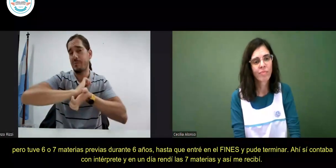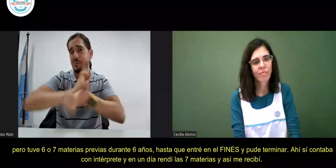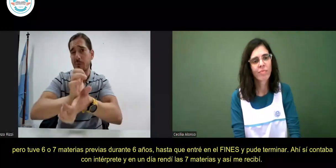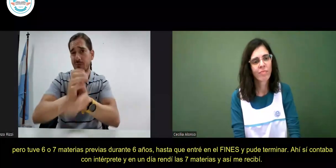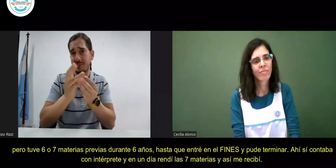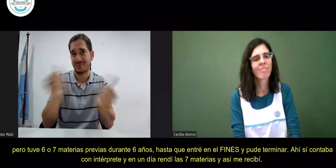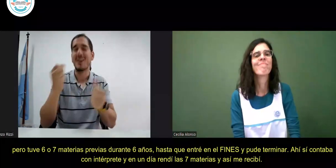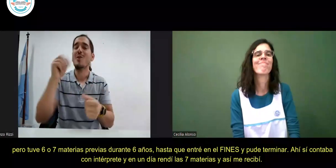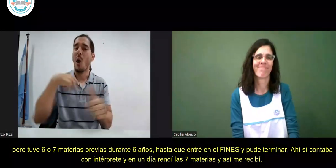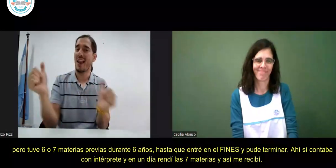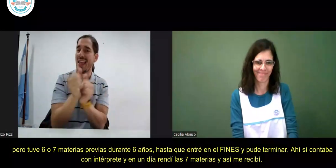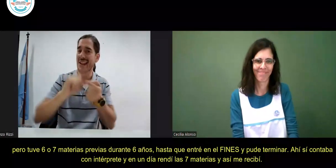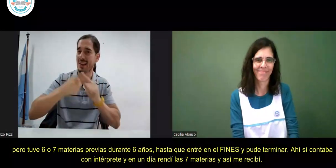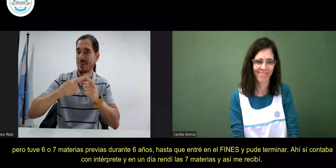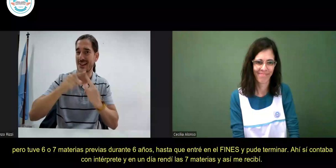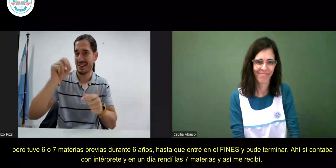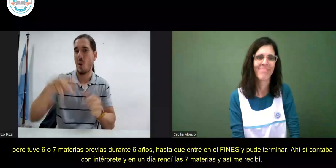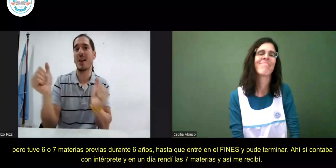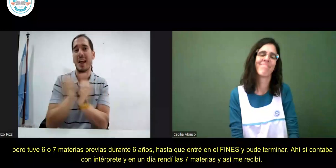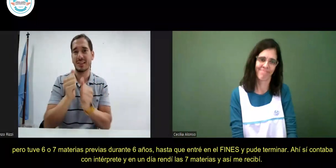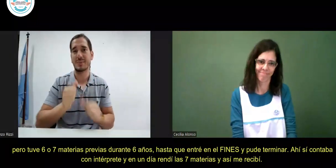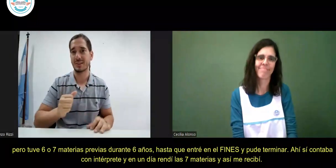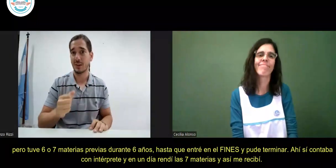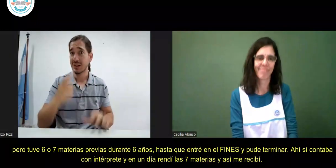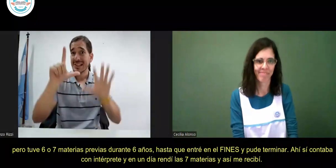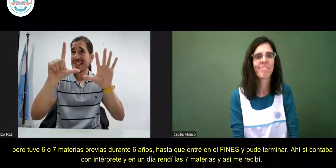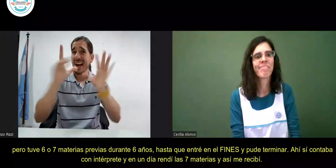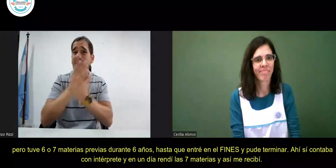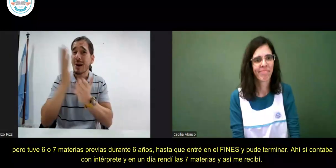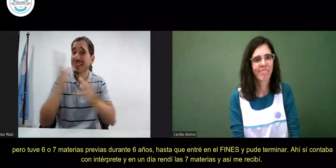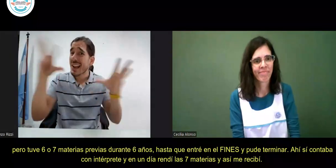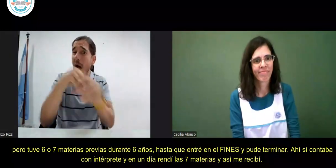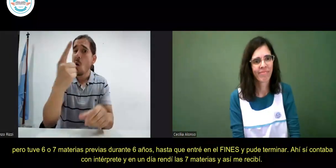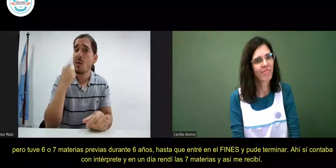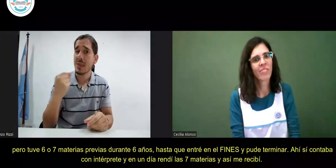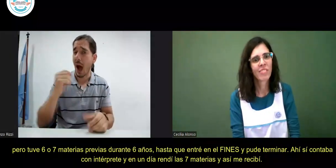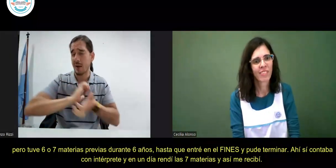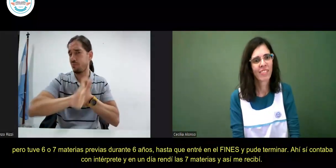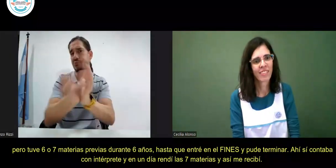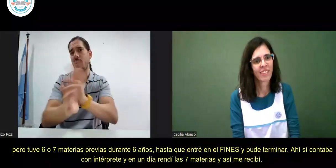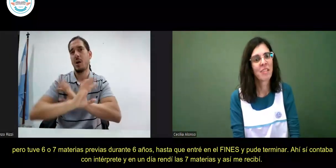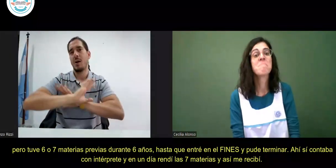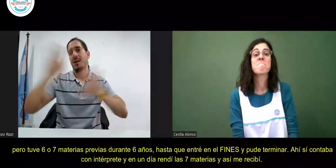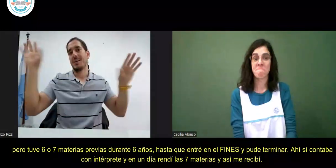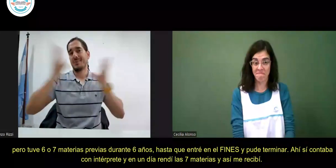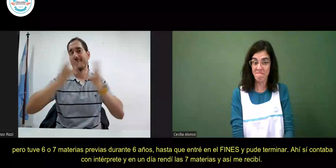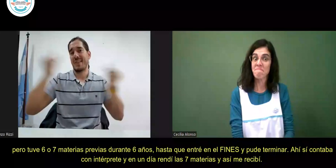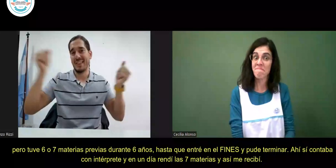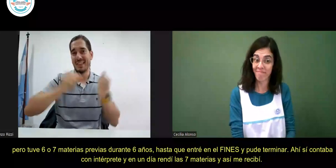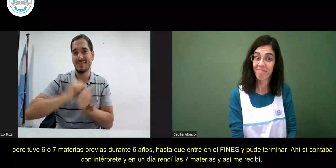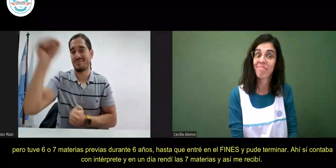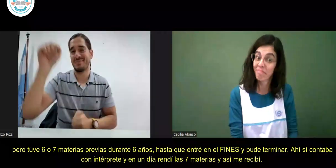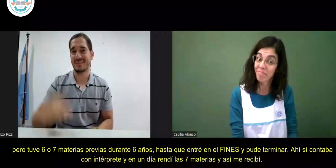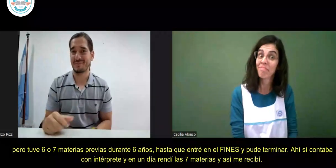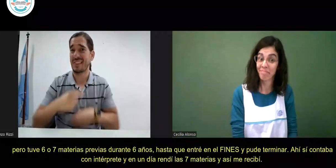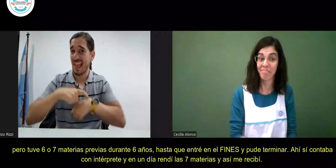entré en el FINES y pude terminar. Ahí sí contaba con intérprete y en un día rendí las 7 materias